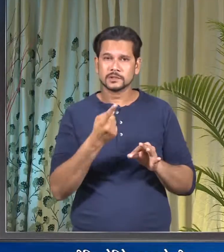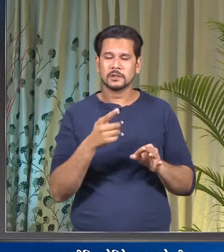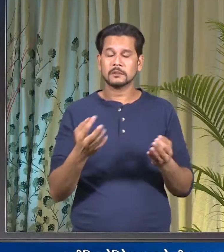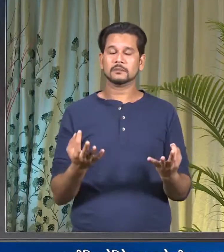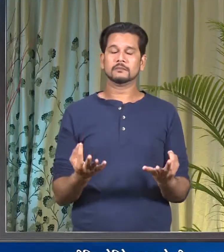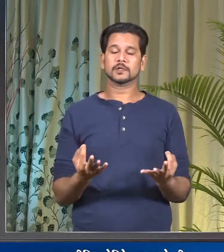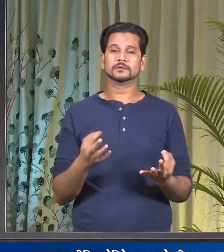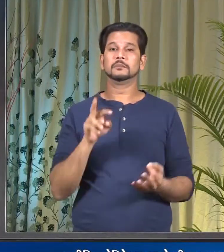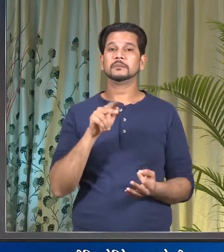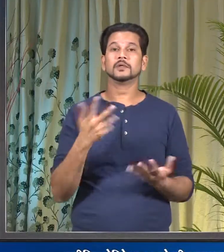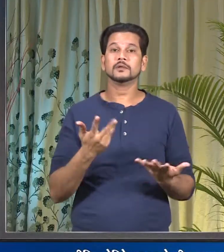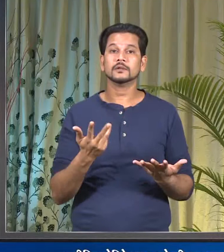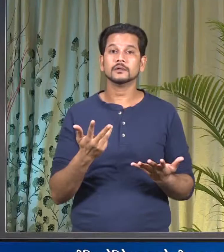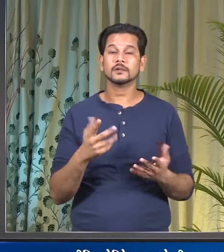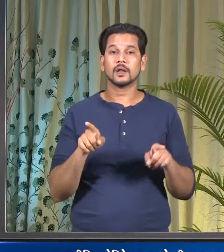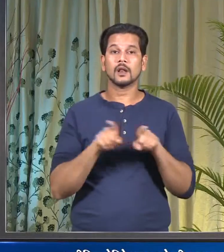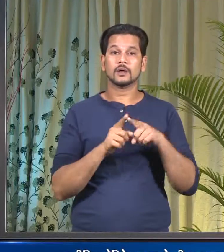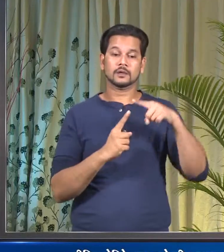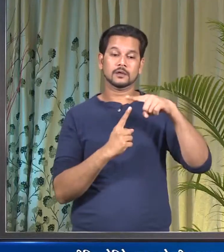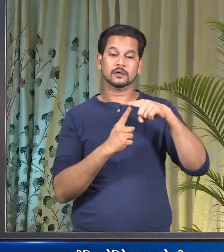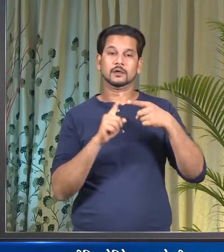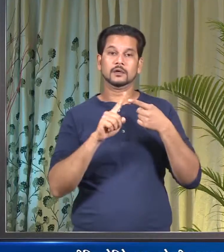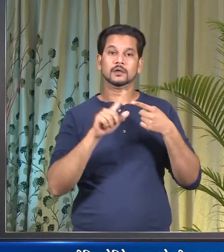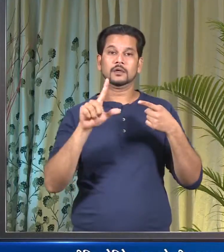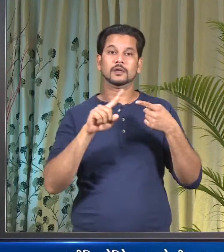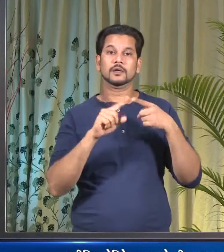means a telepathic connection